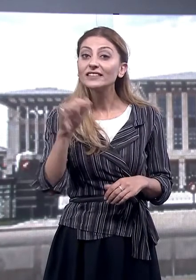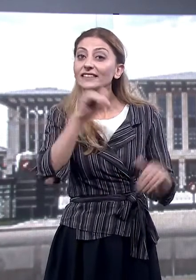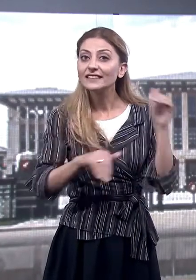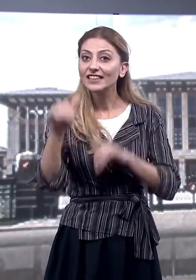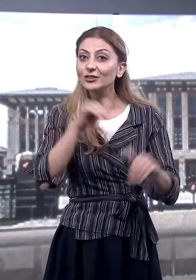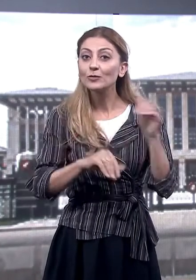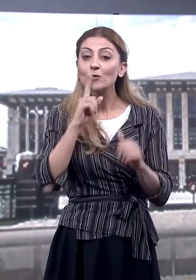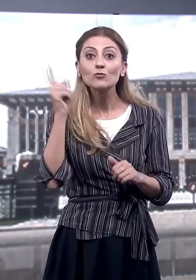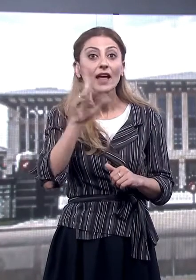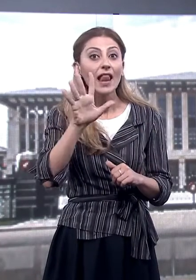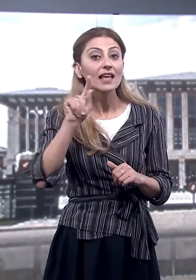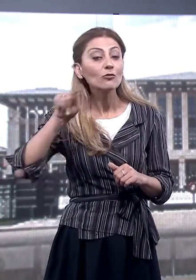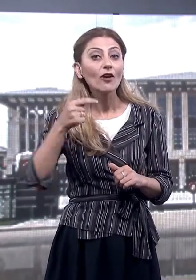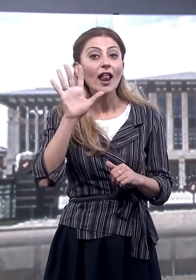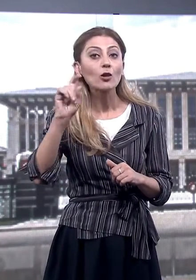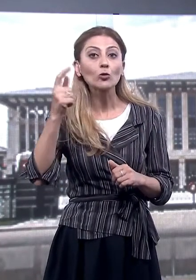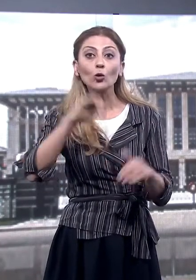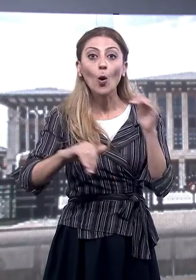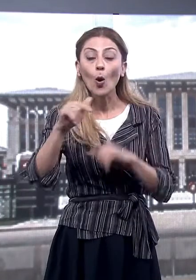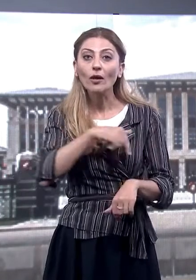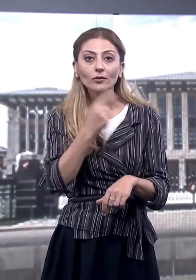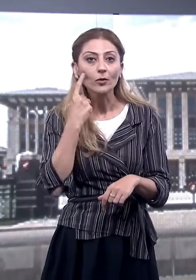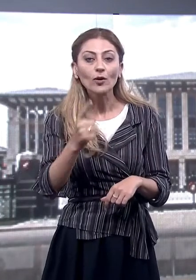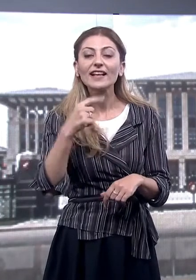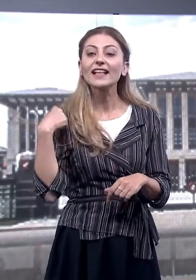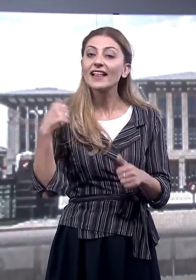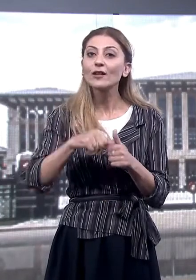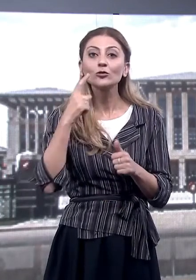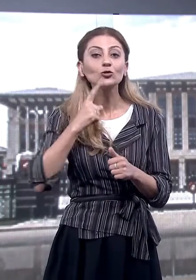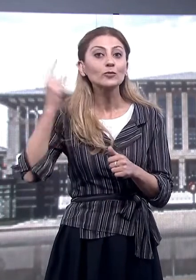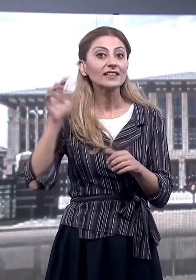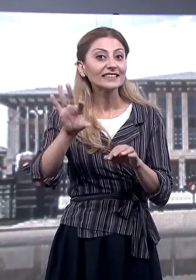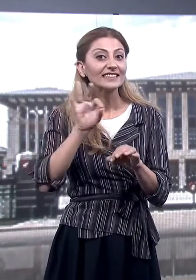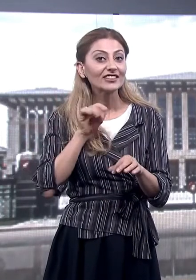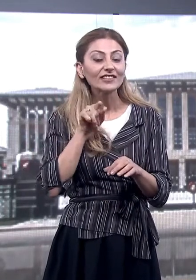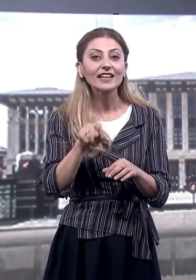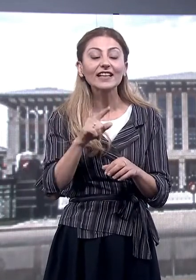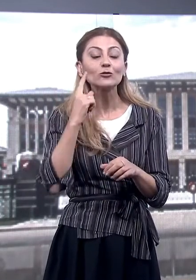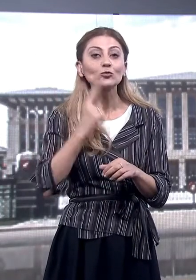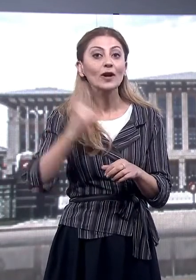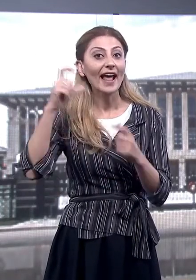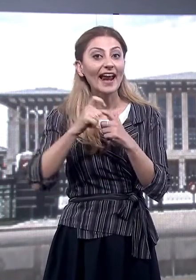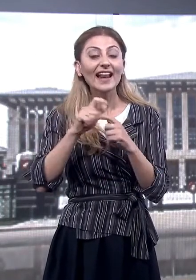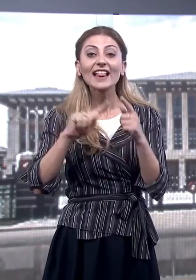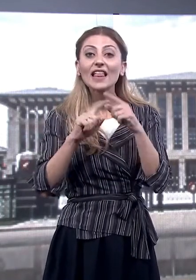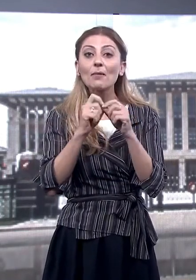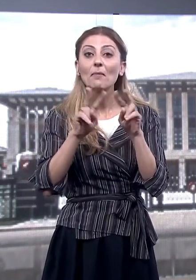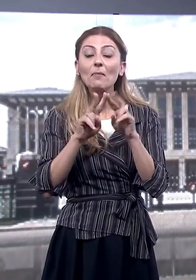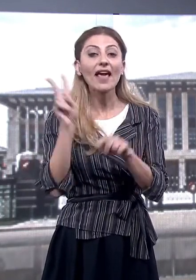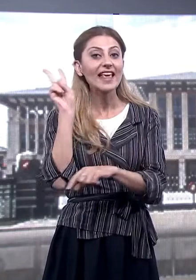tarafından işitme engelliler için oluşturulmuştur. Engelsiz Beştepe hesaplarıyla Cumhurbaşkanımızın konuşmaları ve